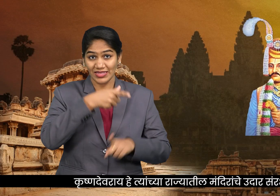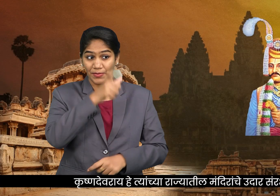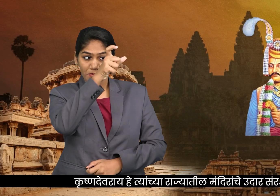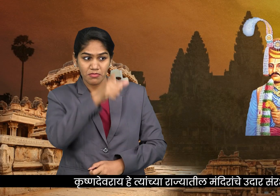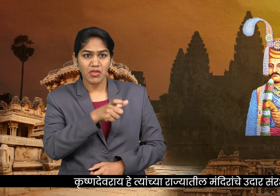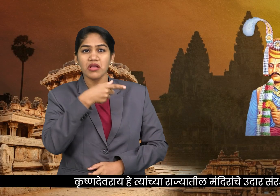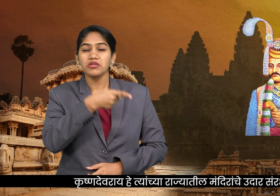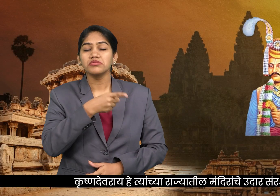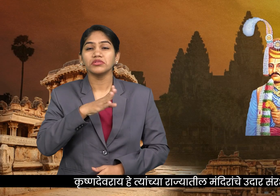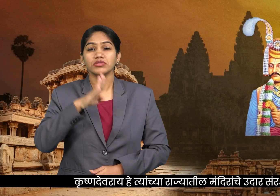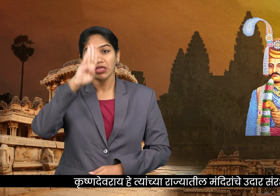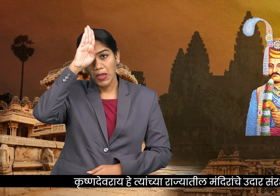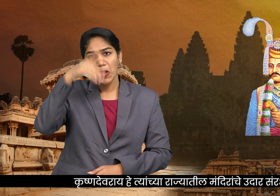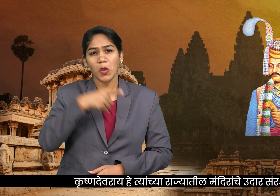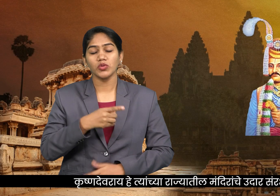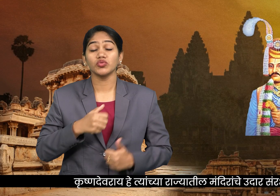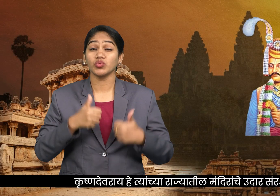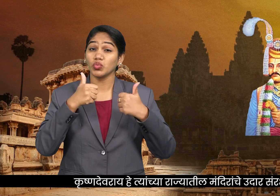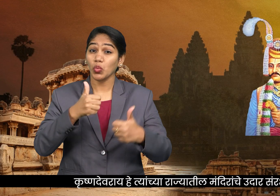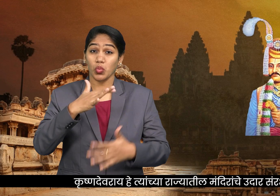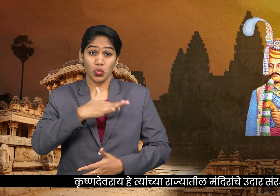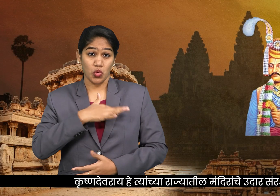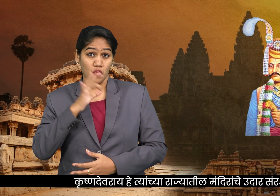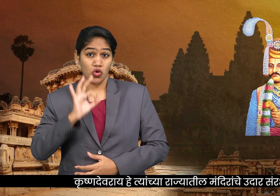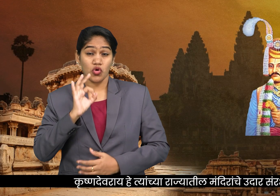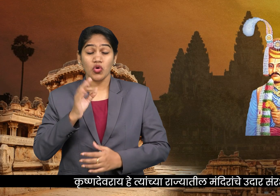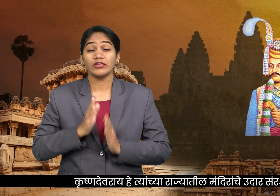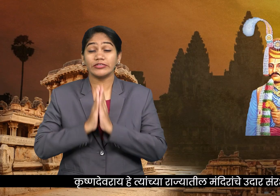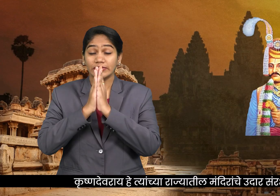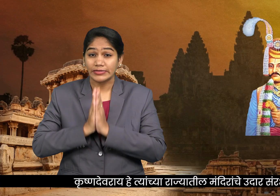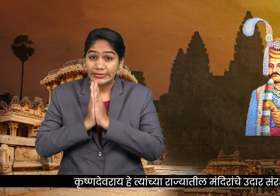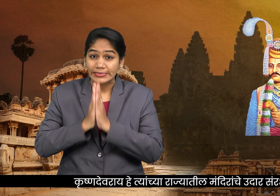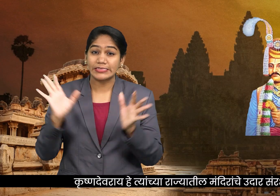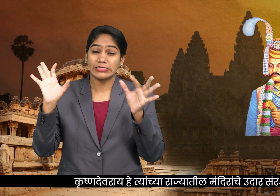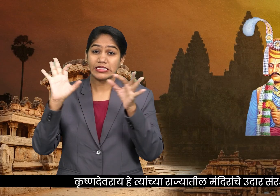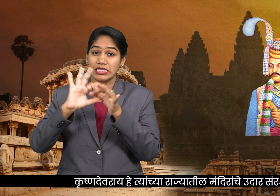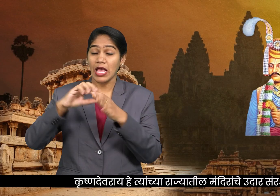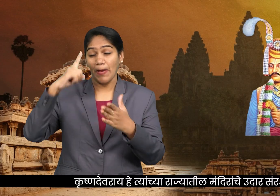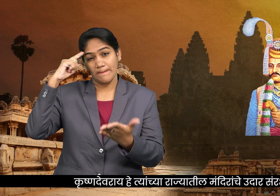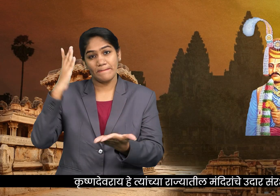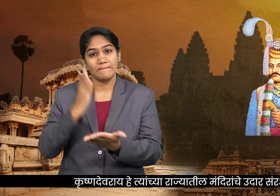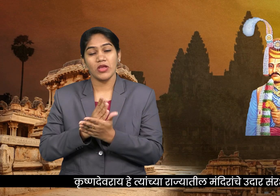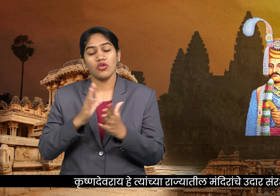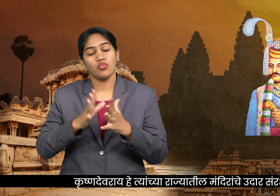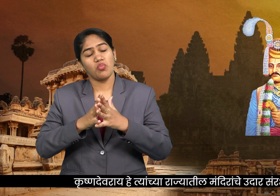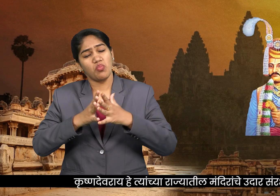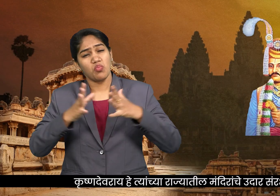कृष्णदेवराय हे त्यांच्या राज्यातील मंदिरांचे उदार संरक्षण होते.